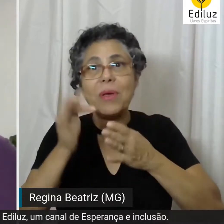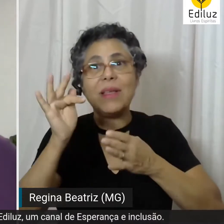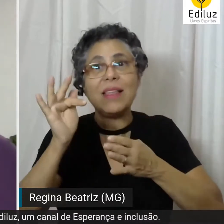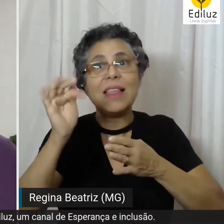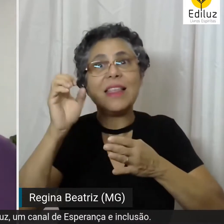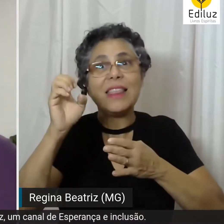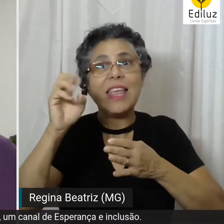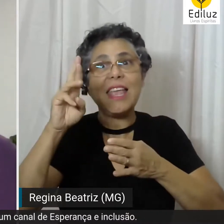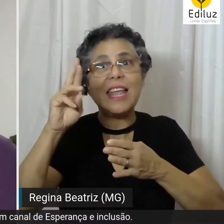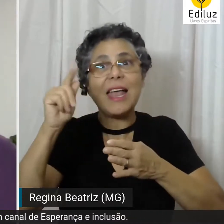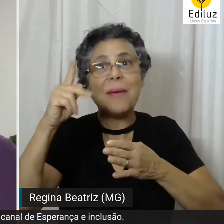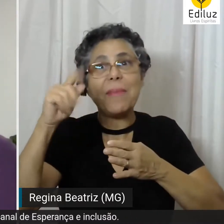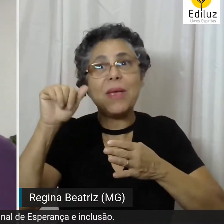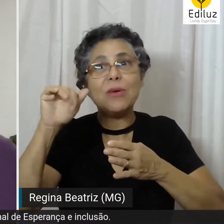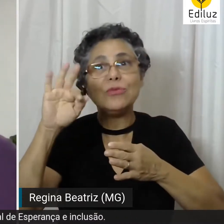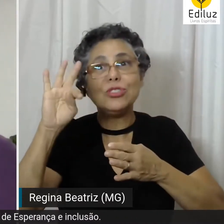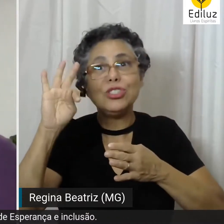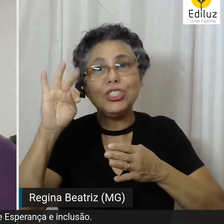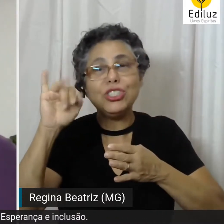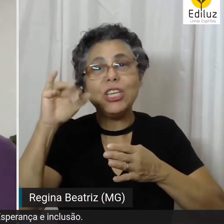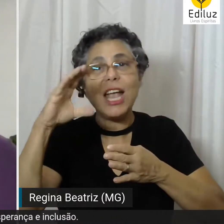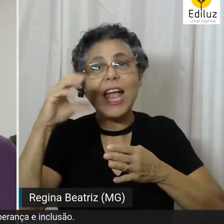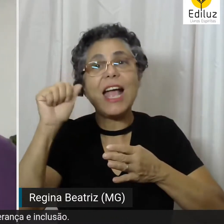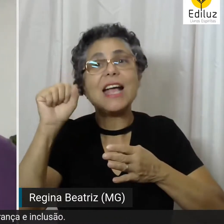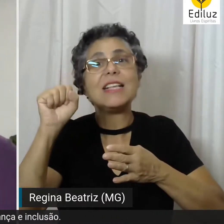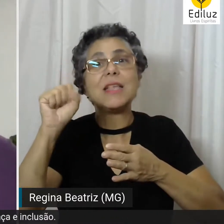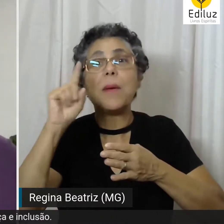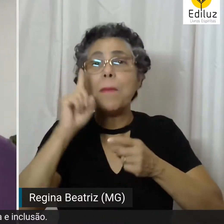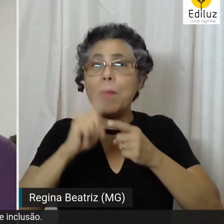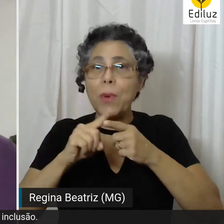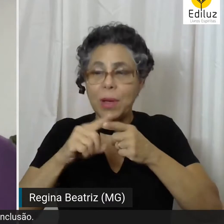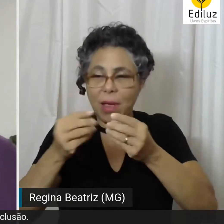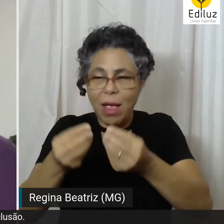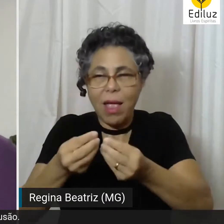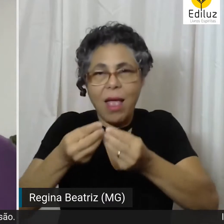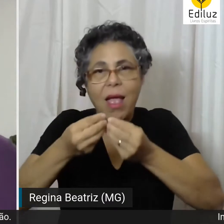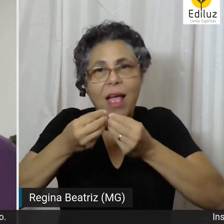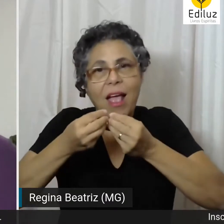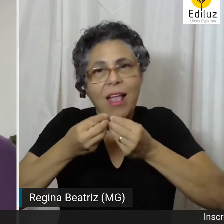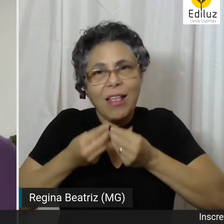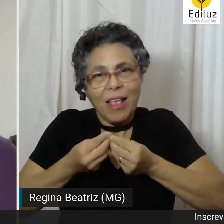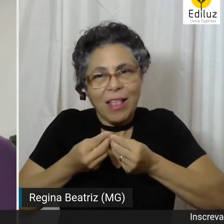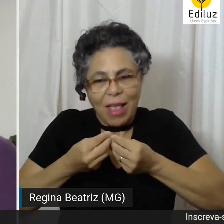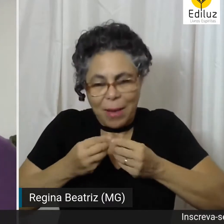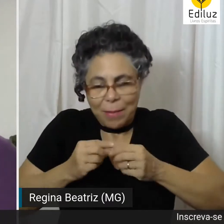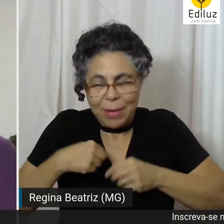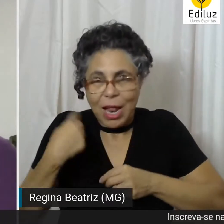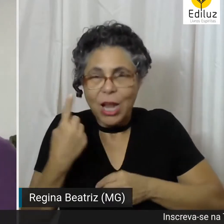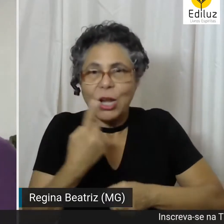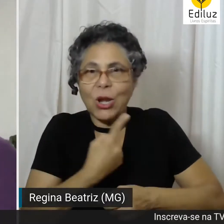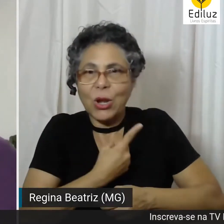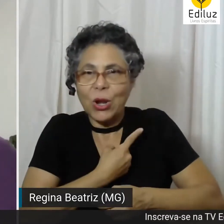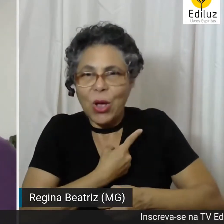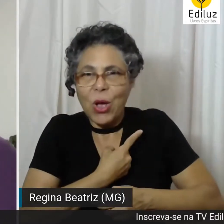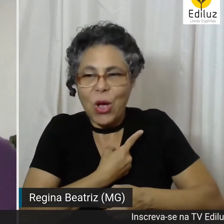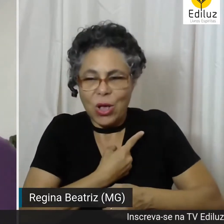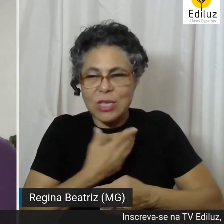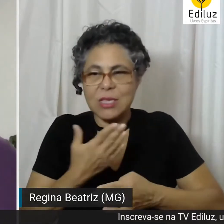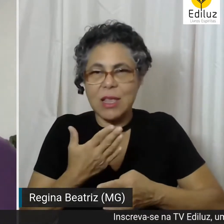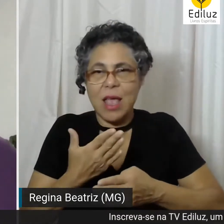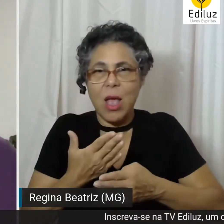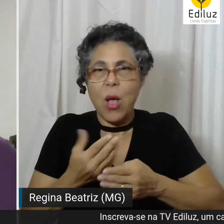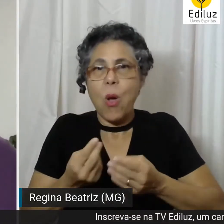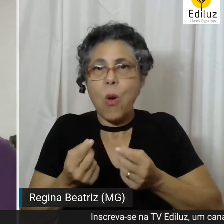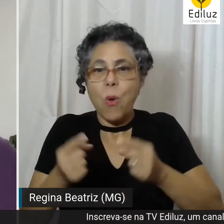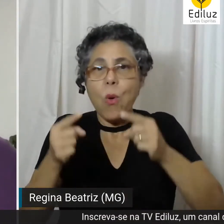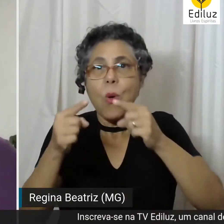na medida em que nos coloca em contato com o nosso self, a nossa